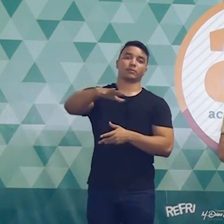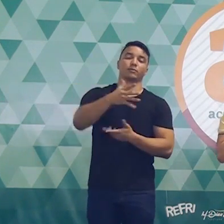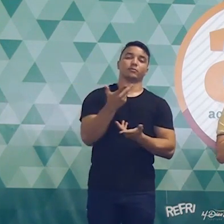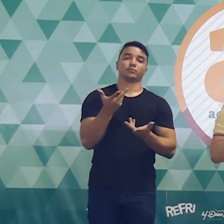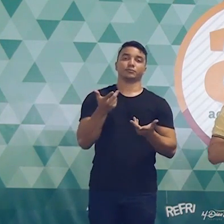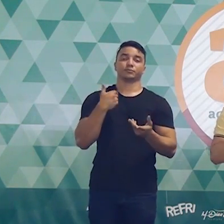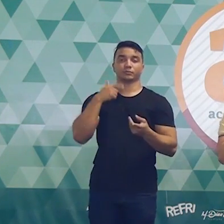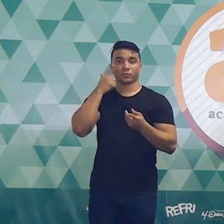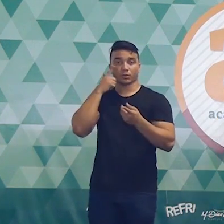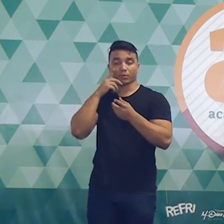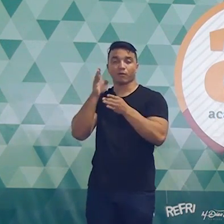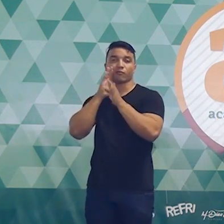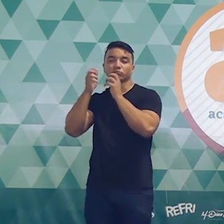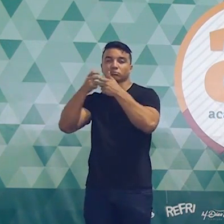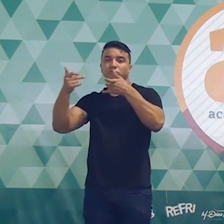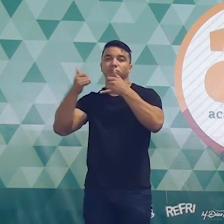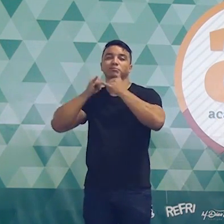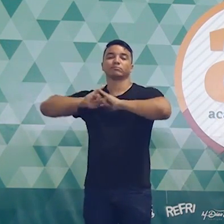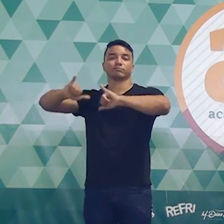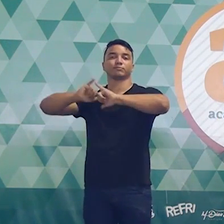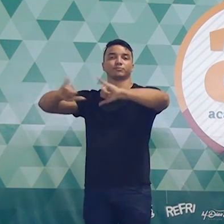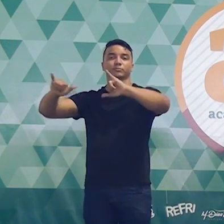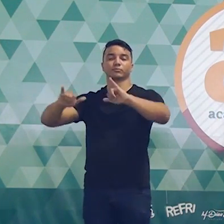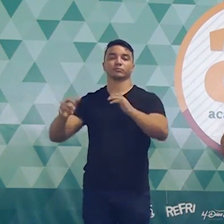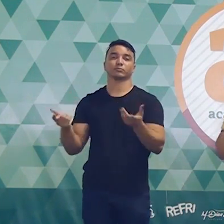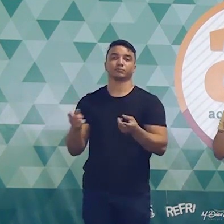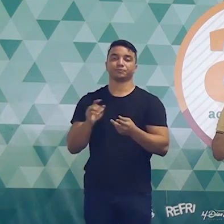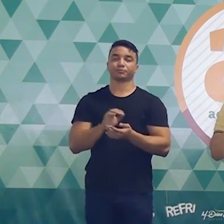isso. Postagens em redes sociais.